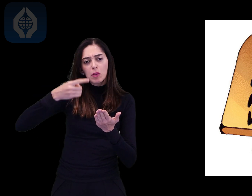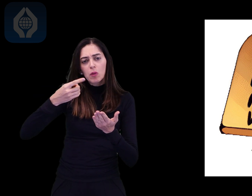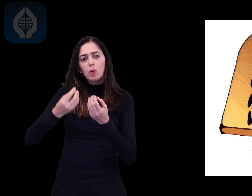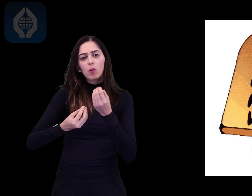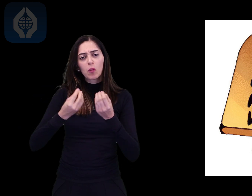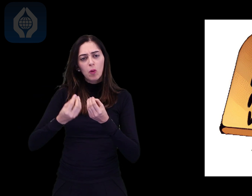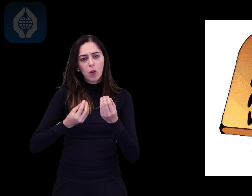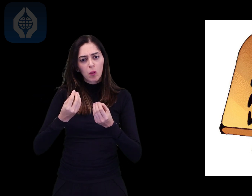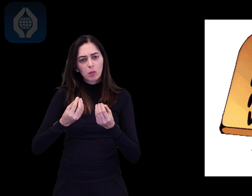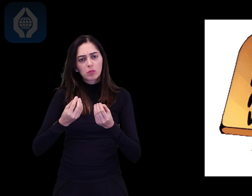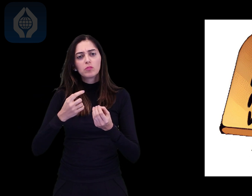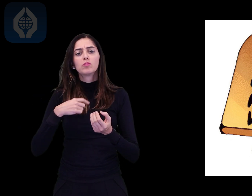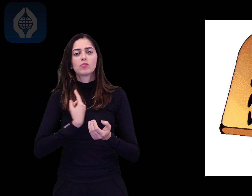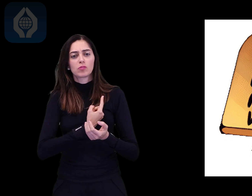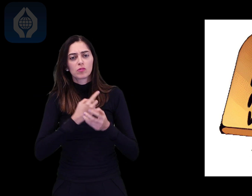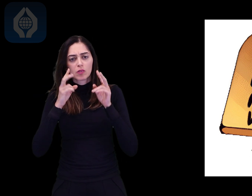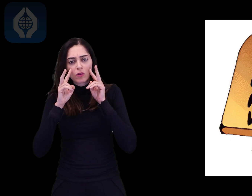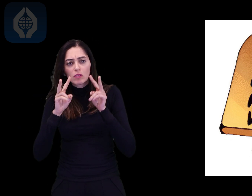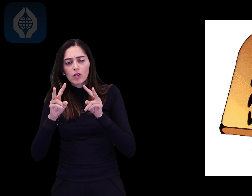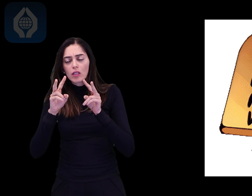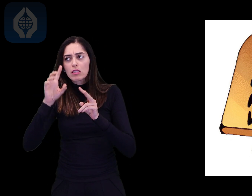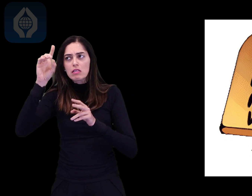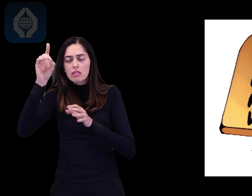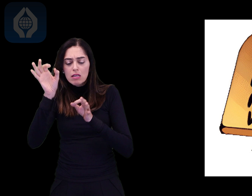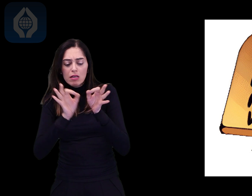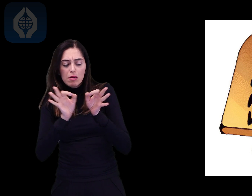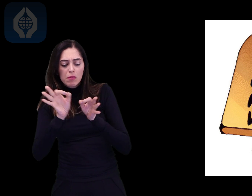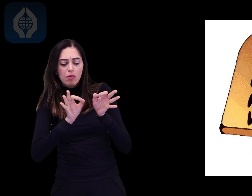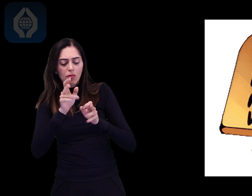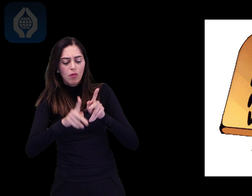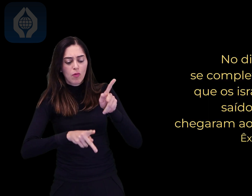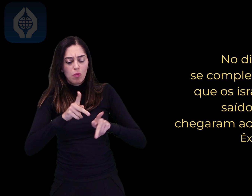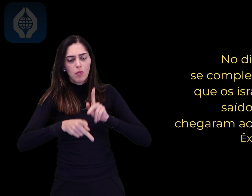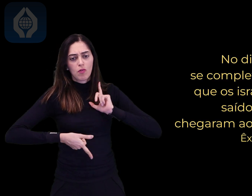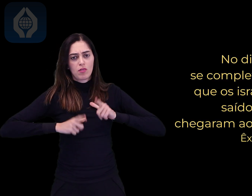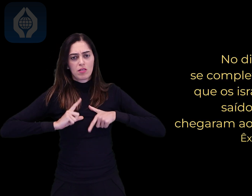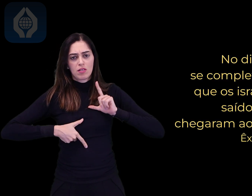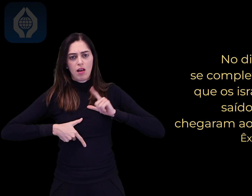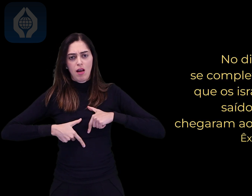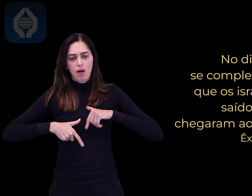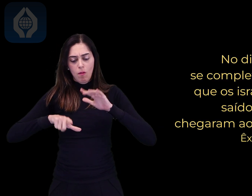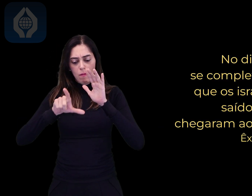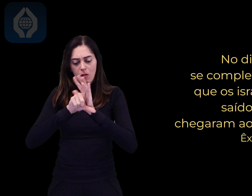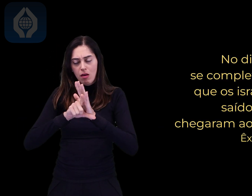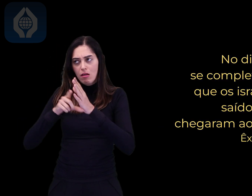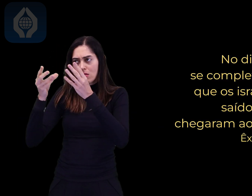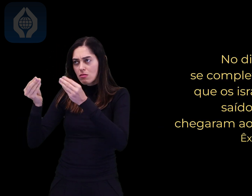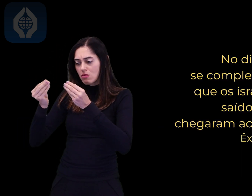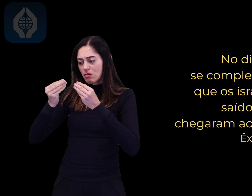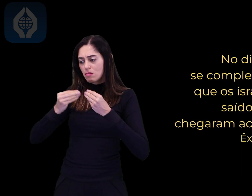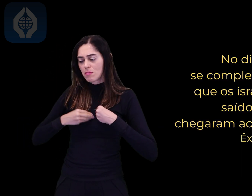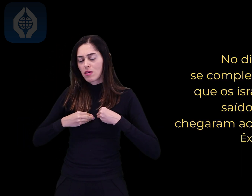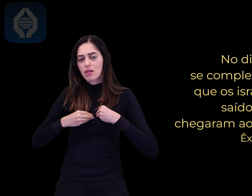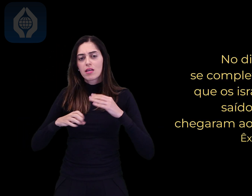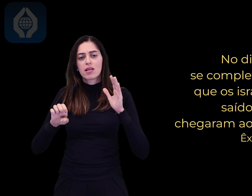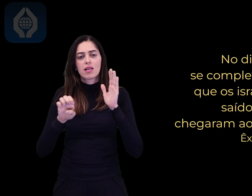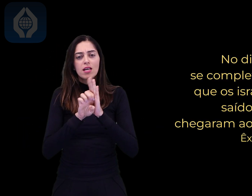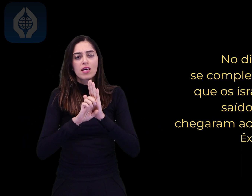tudo, veremos como ele preparou o seu povo Israel para receber essas leis. Como está escrito em Êxodo 19, 1 e 2,